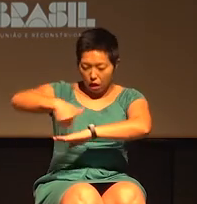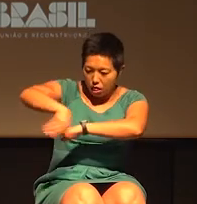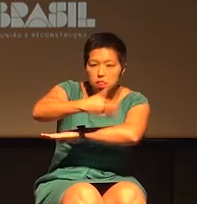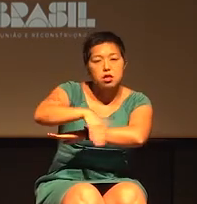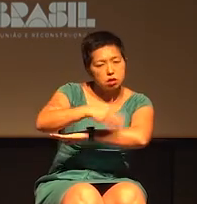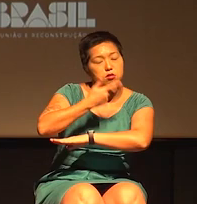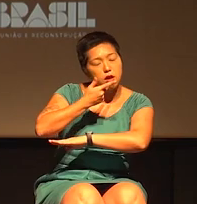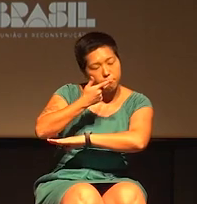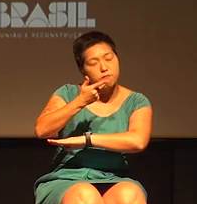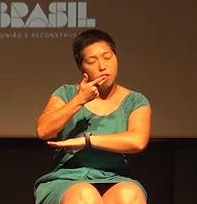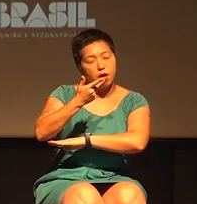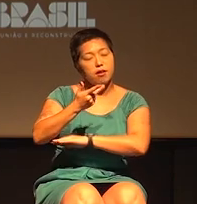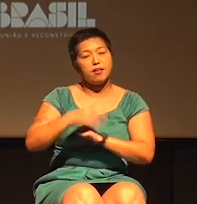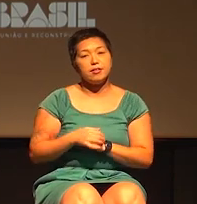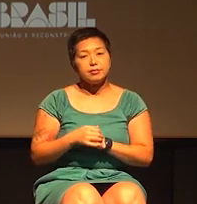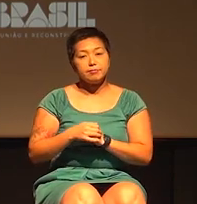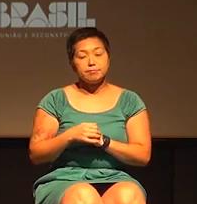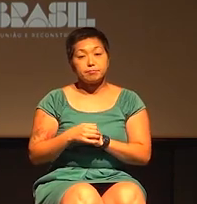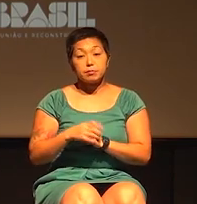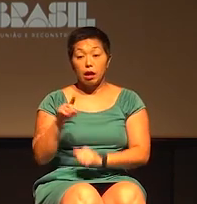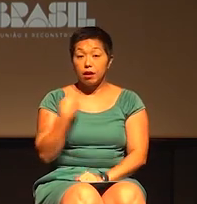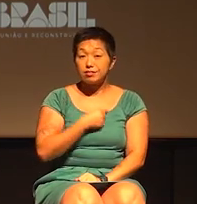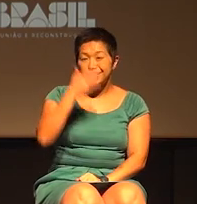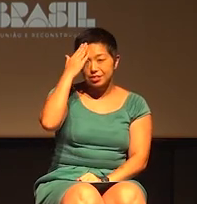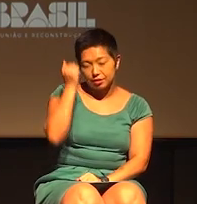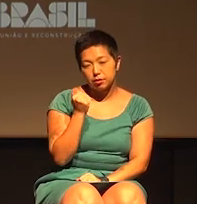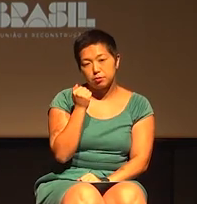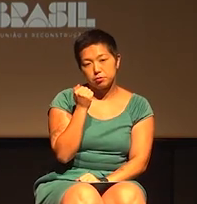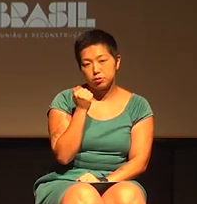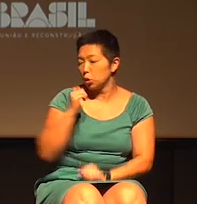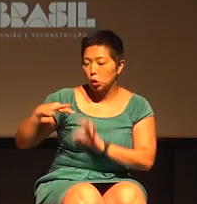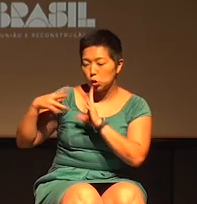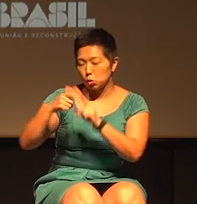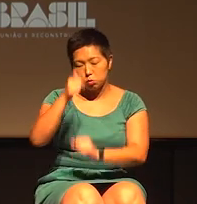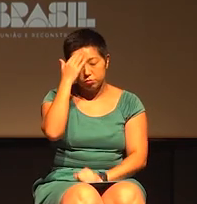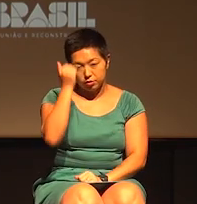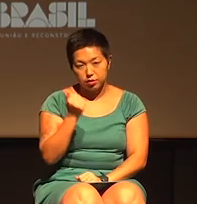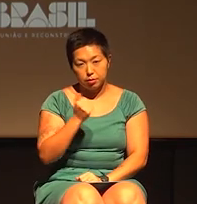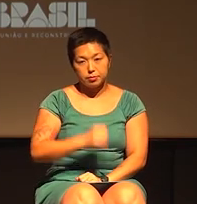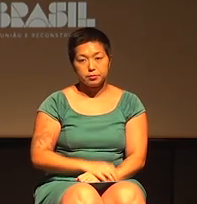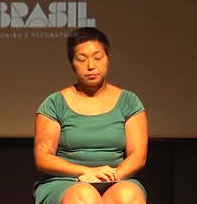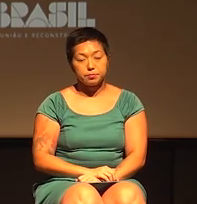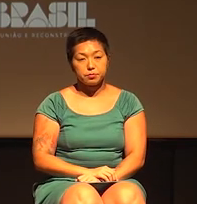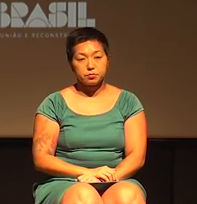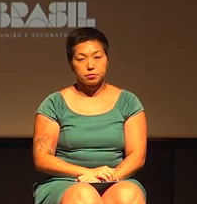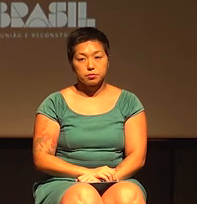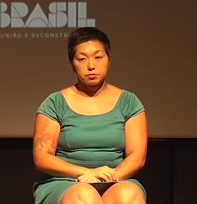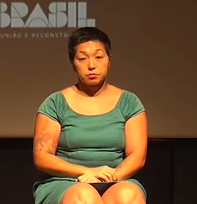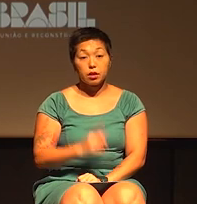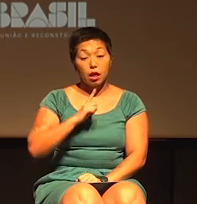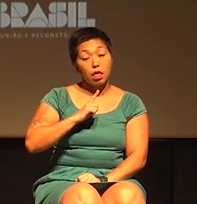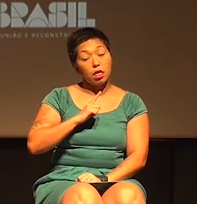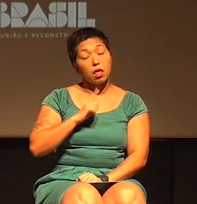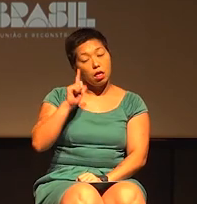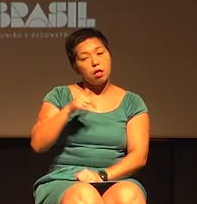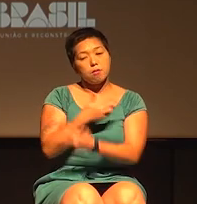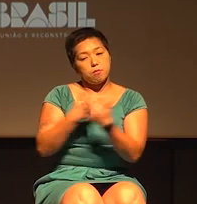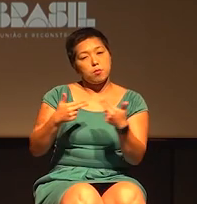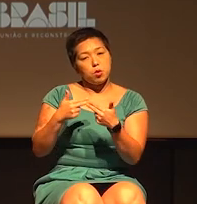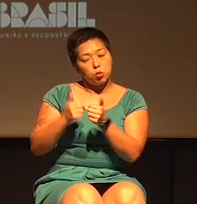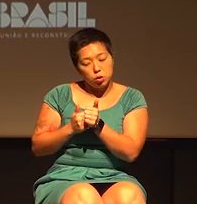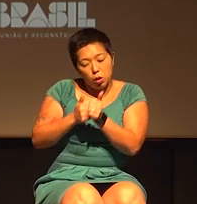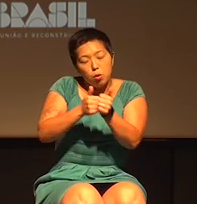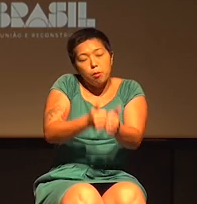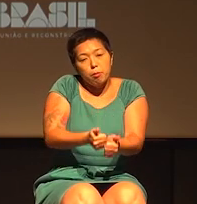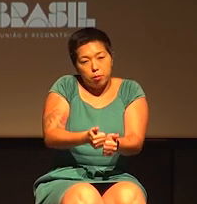endereço exato a gente sabe né todo mundo sabe é um é é algo que acompanha né a gente teve